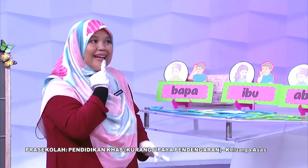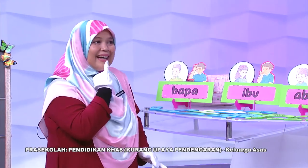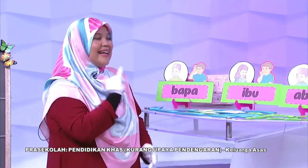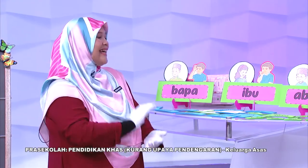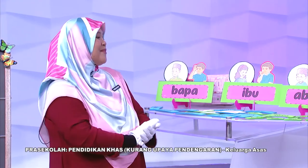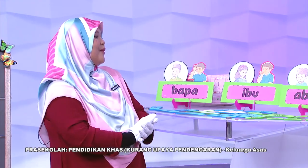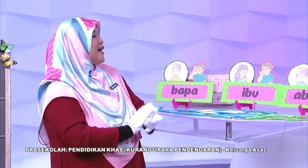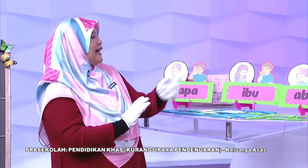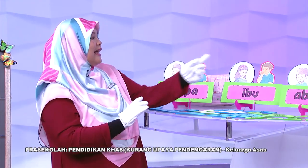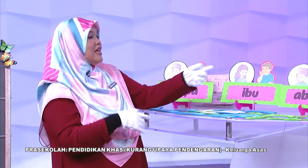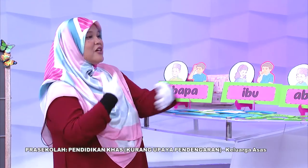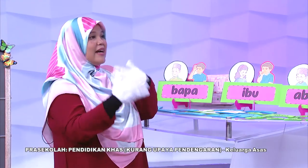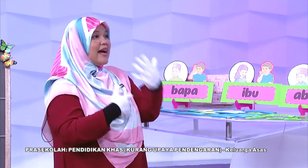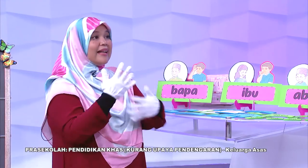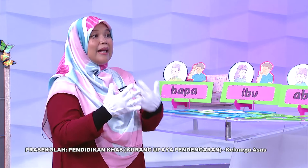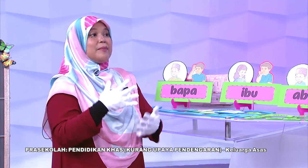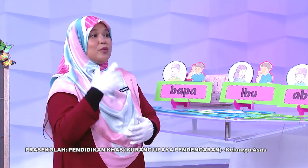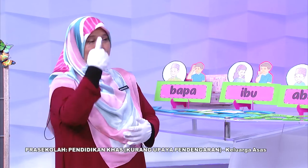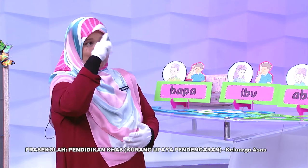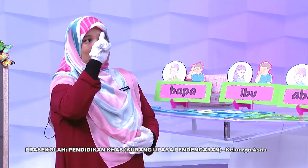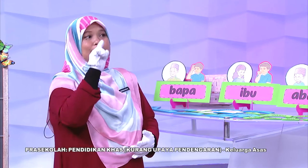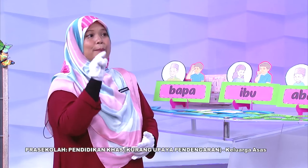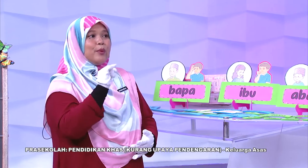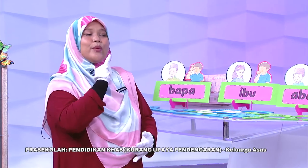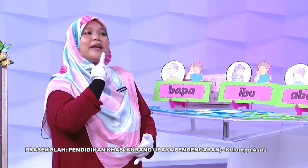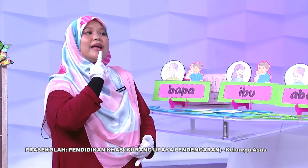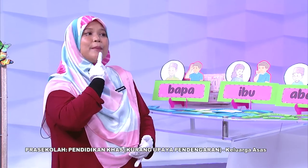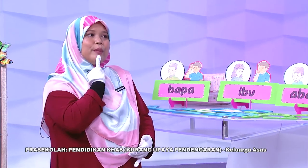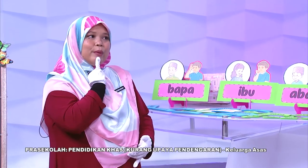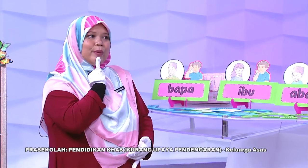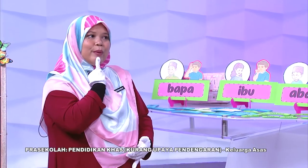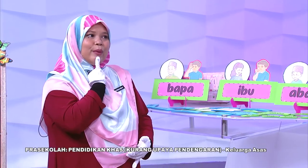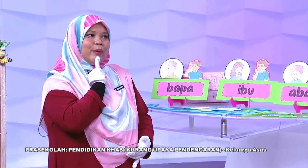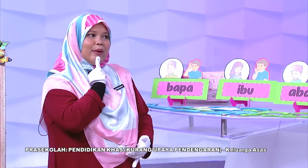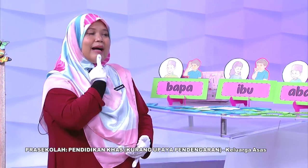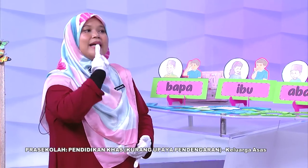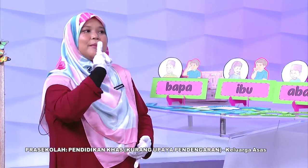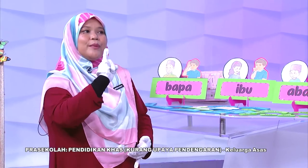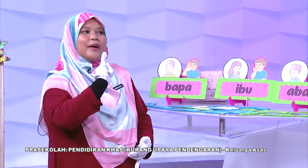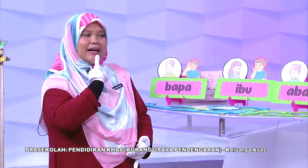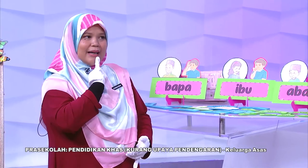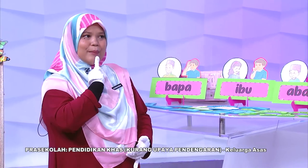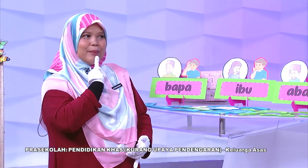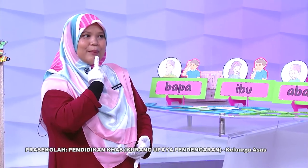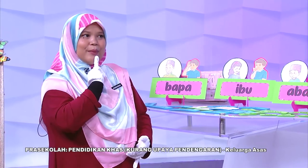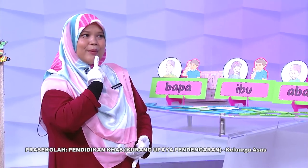Ibu Keisya untuk ibu-ibu ibu-ibu cie ibu-ibu